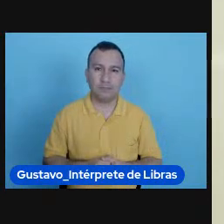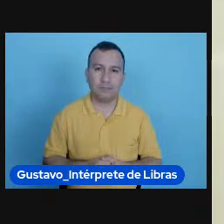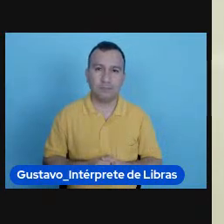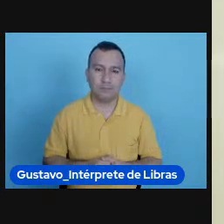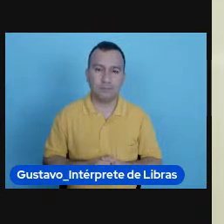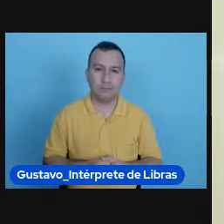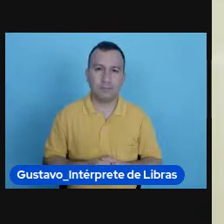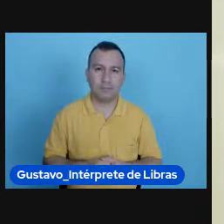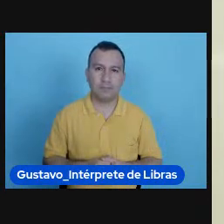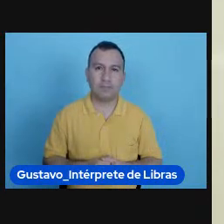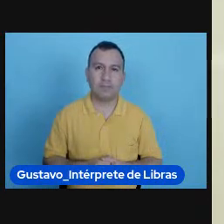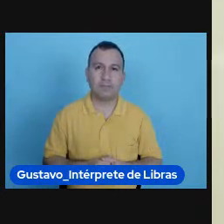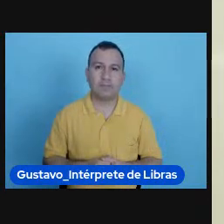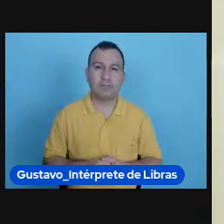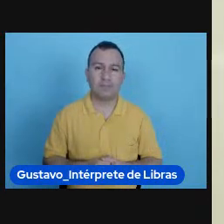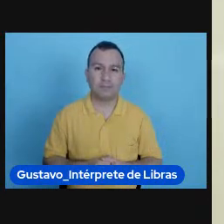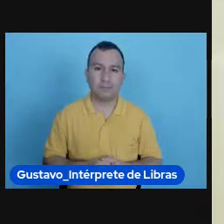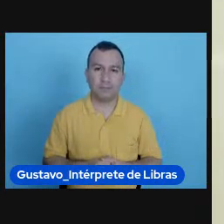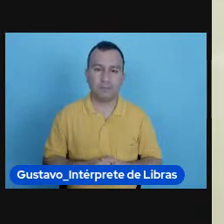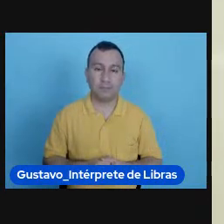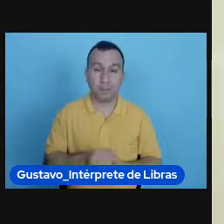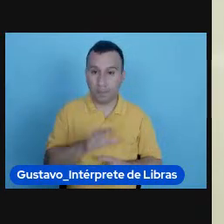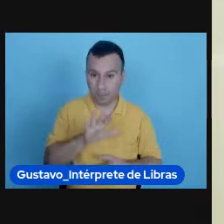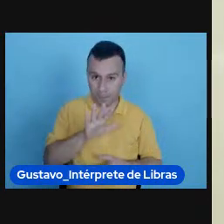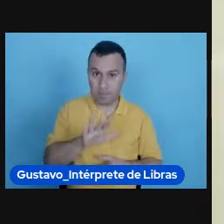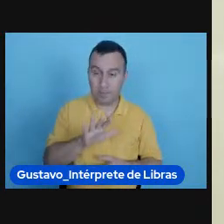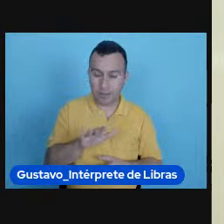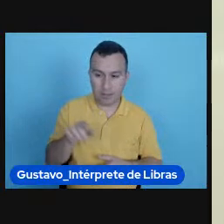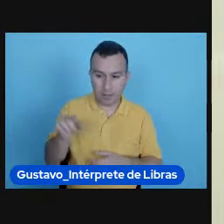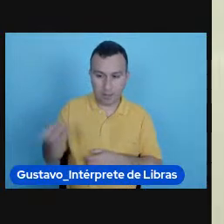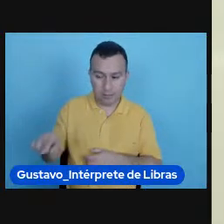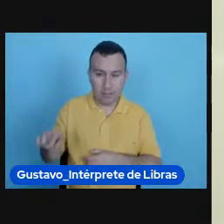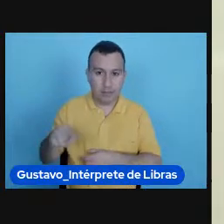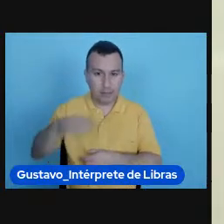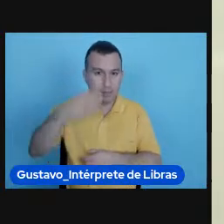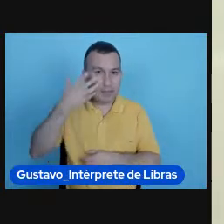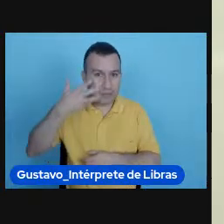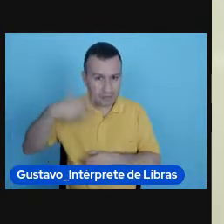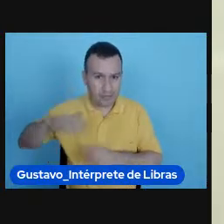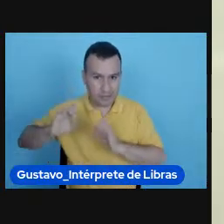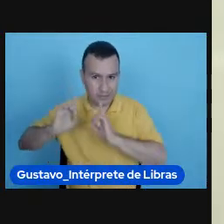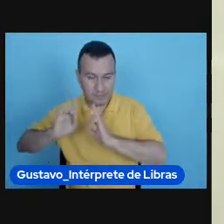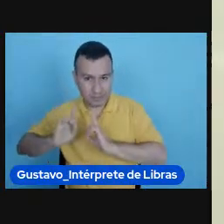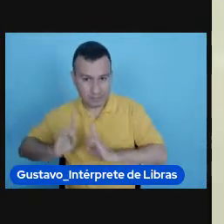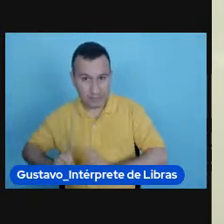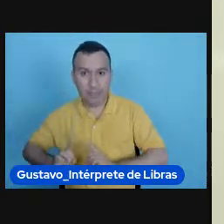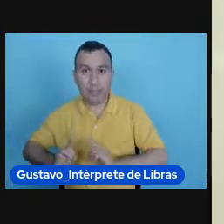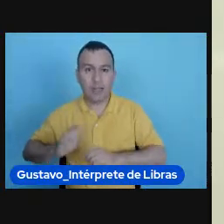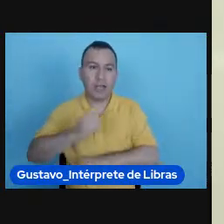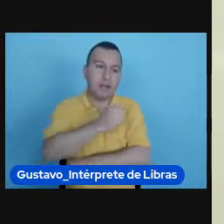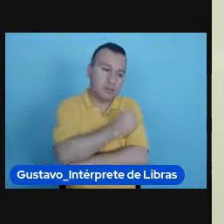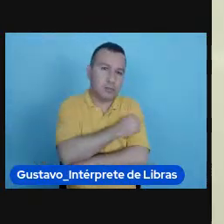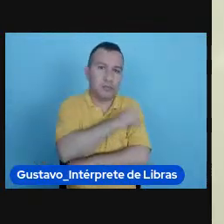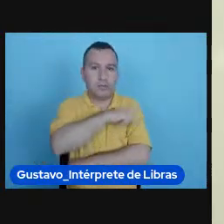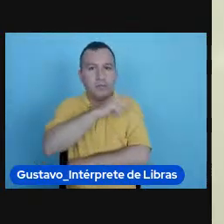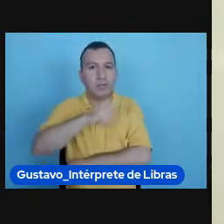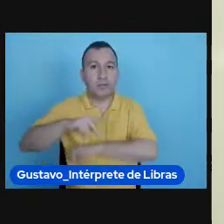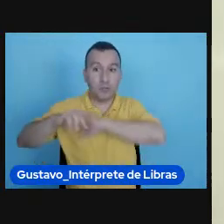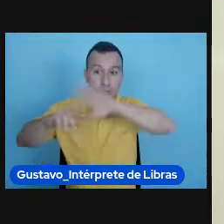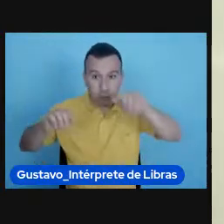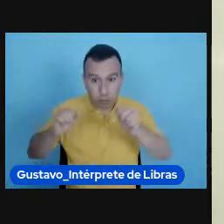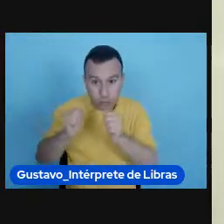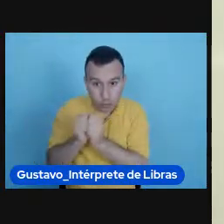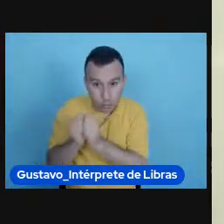consequência muito boa para o mundo. Esse convívio não beneficia só a criança com deficiência, beneficia todos que